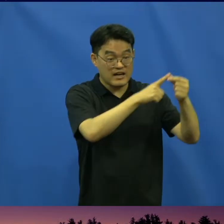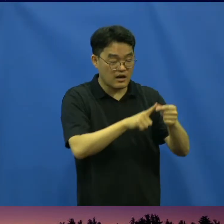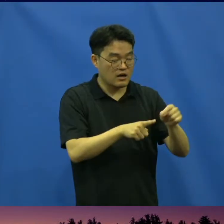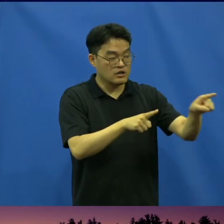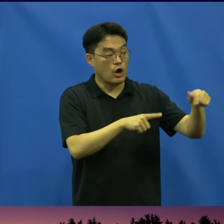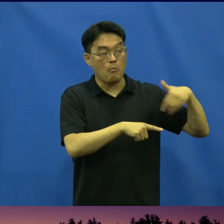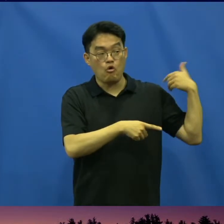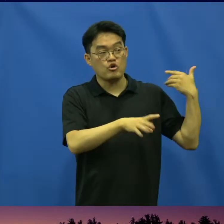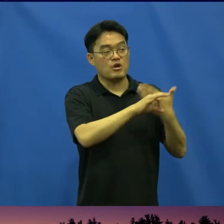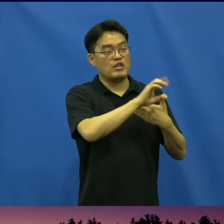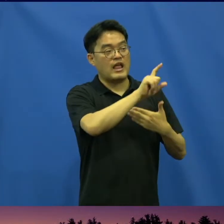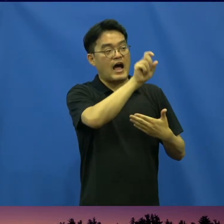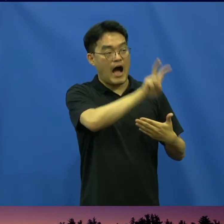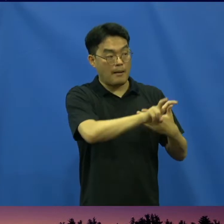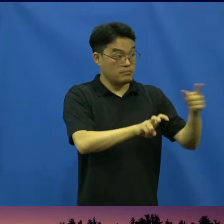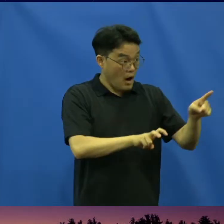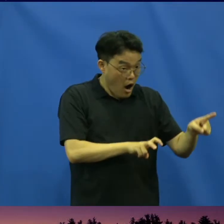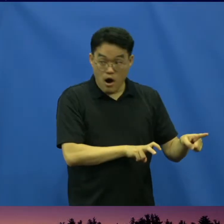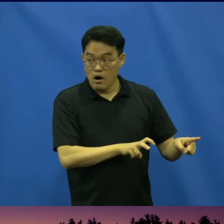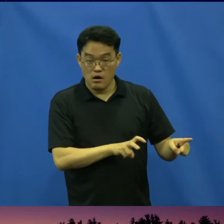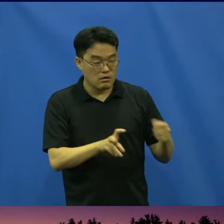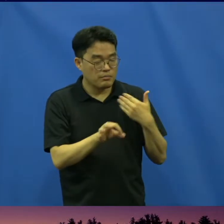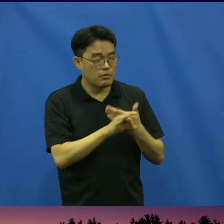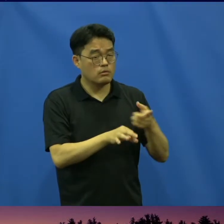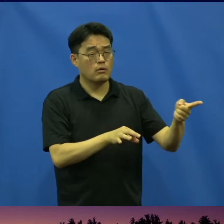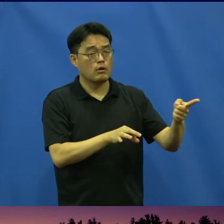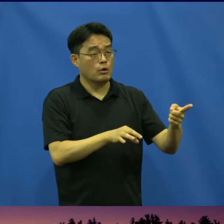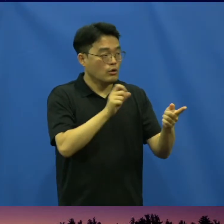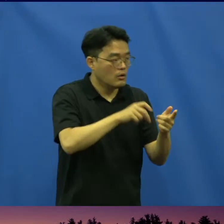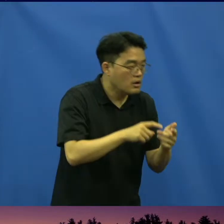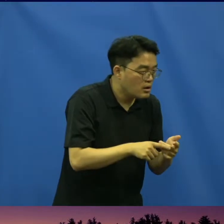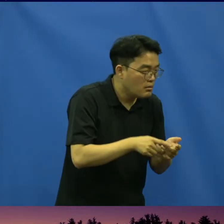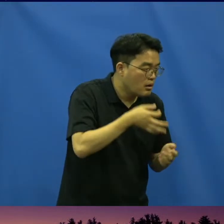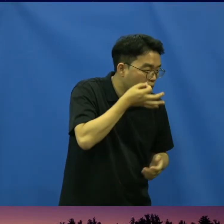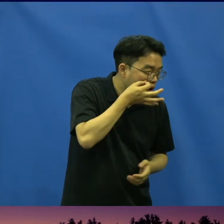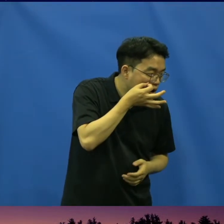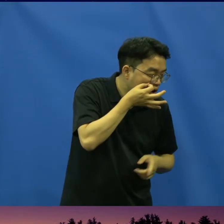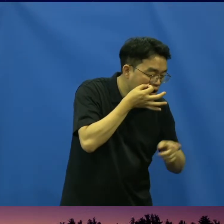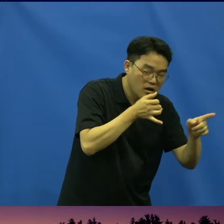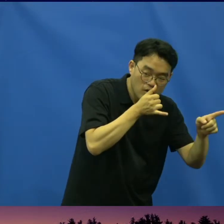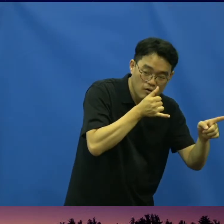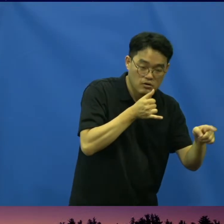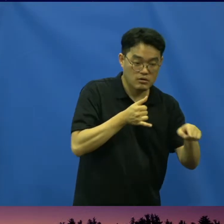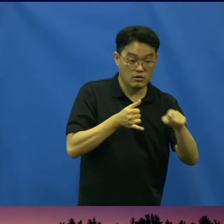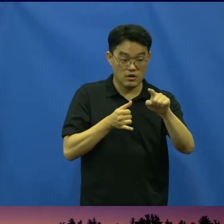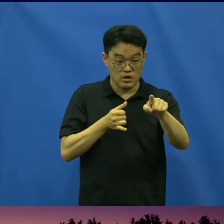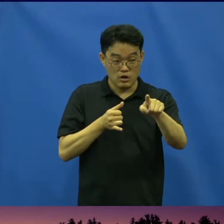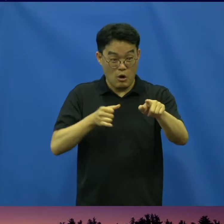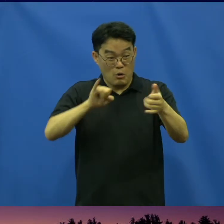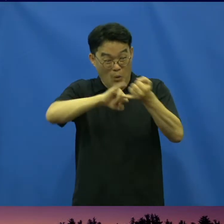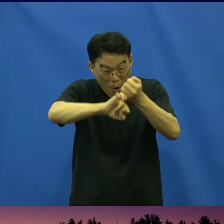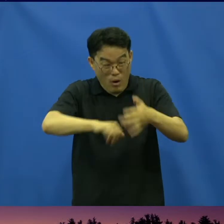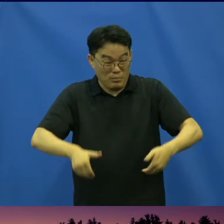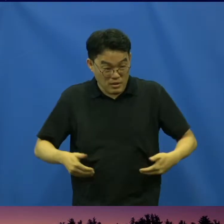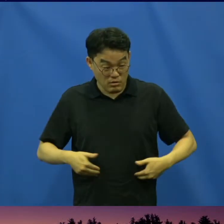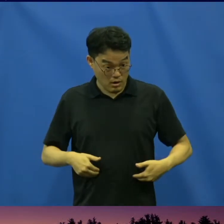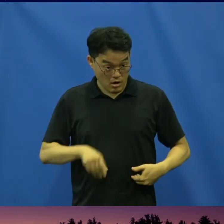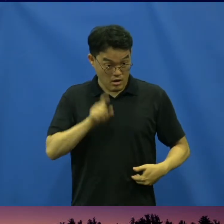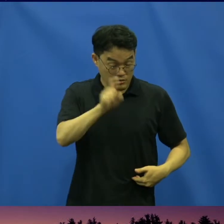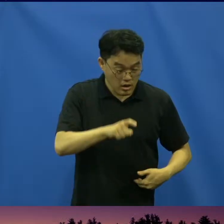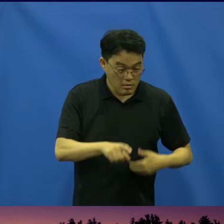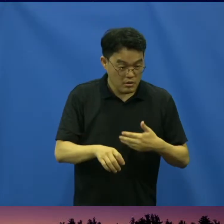그거 읽고 나면 또 그게 관련된 게 쫙 또 이어서 나와. 그럼 몇 개 읽고 나면 완전 돌아버려요.